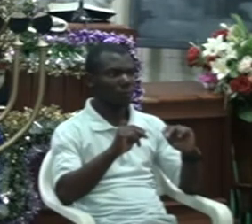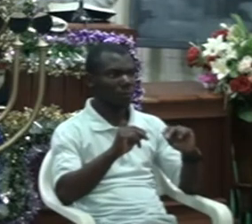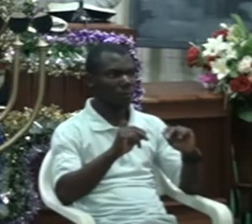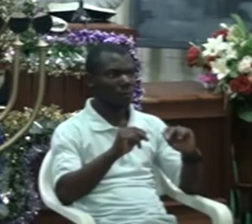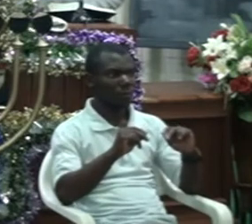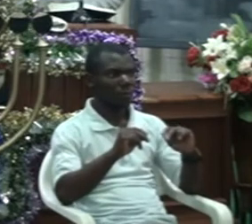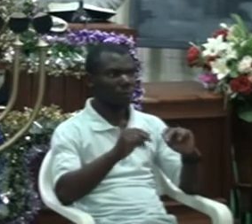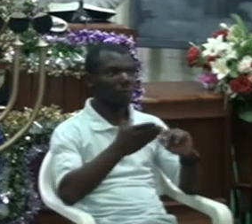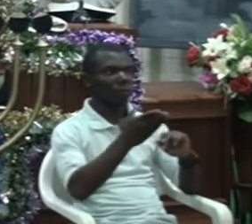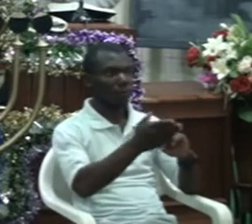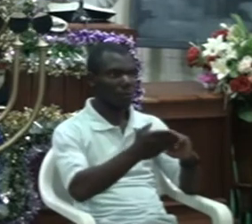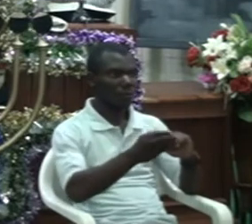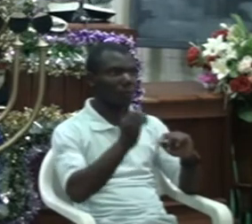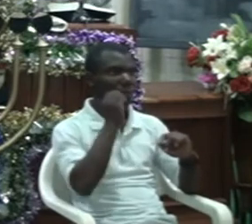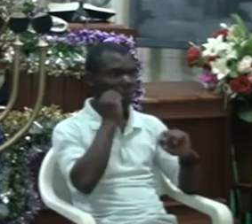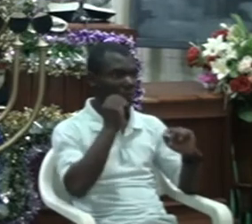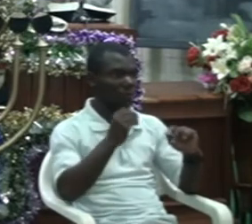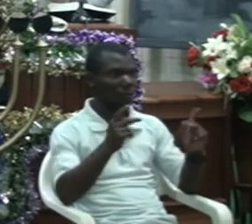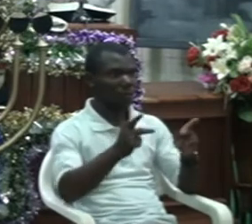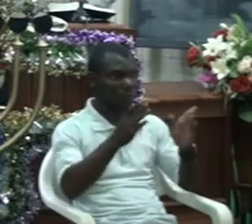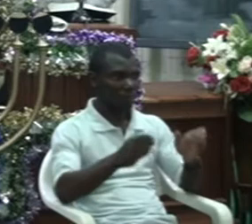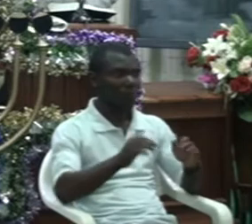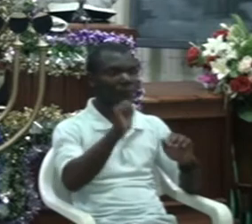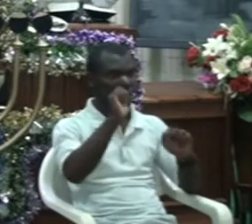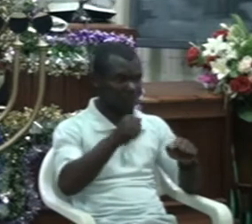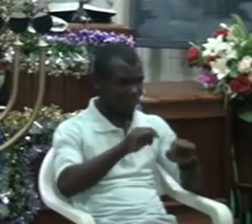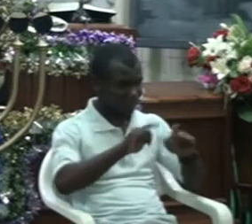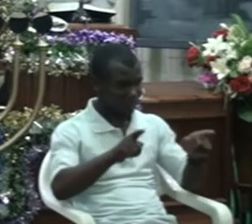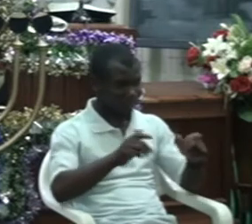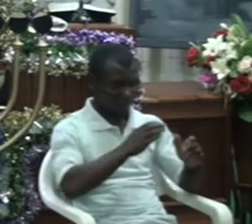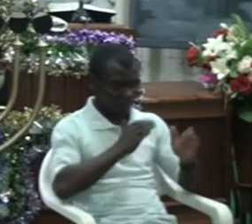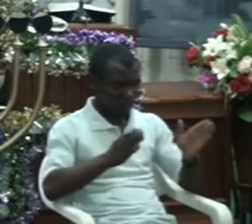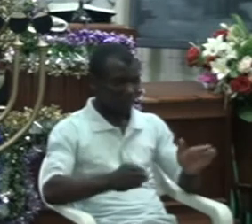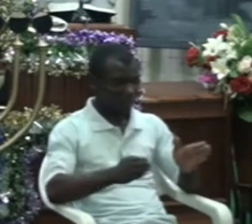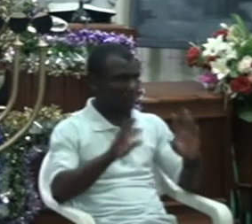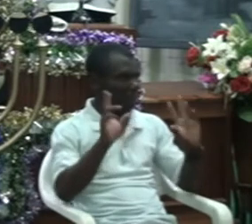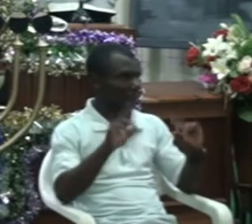Ça, chez les païens, mais chrétien, oui. Non. Mais chez les chrétiens, non. Chrétien, parce que le chrétien, lui,